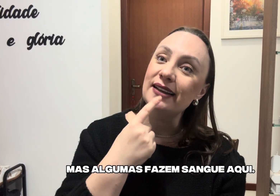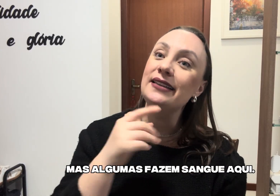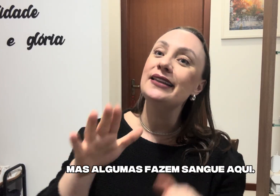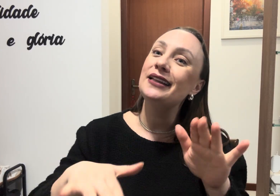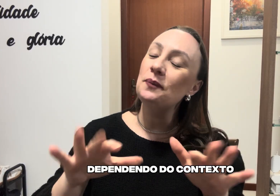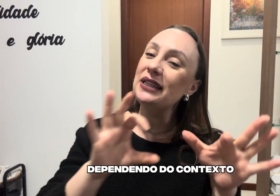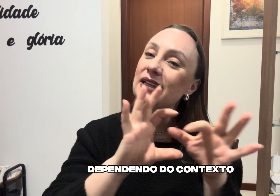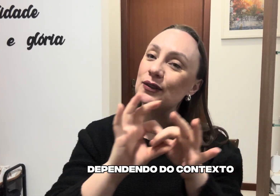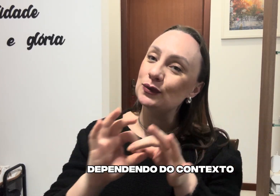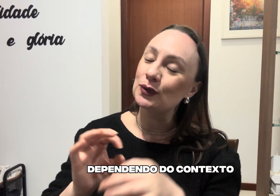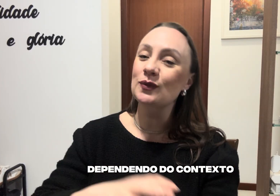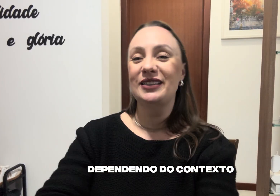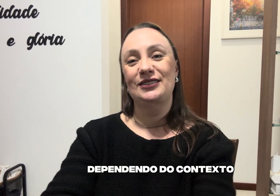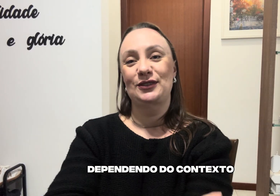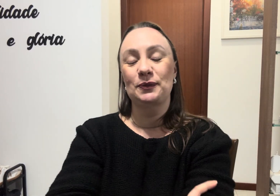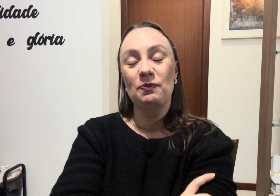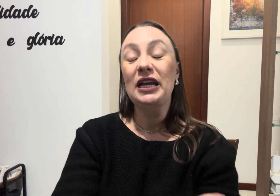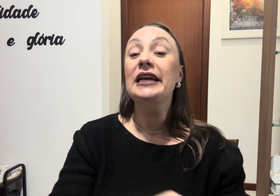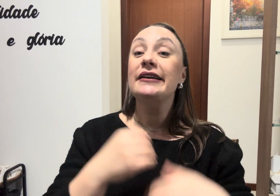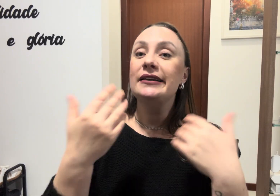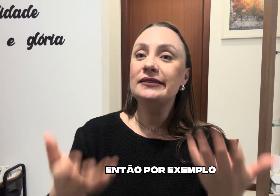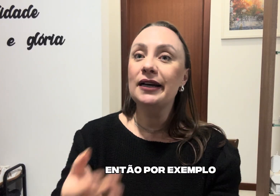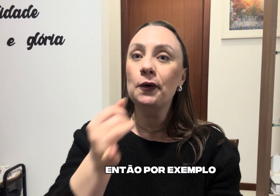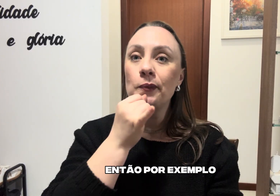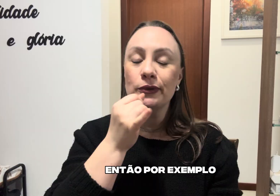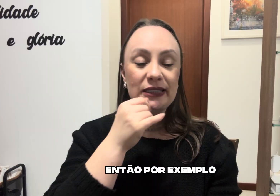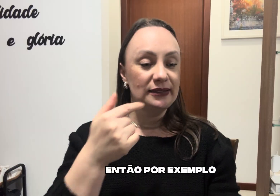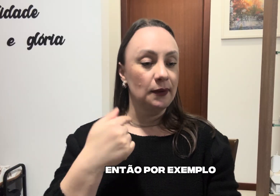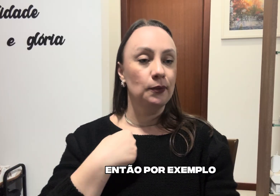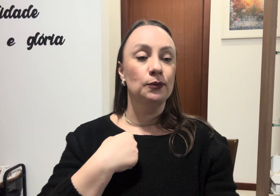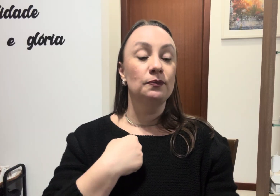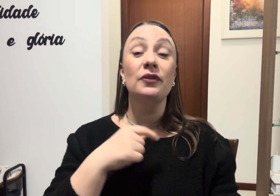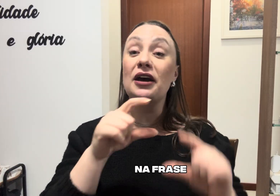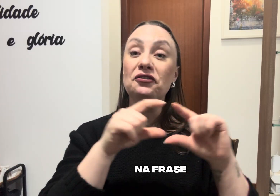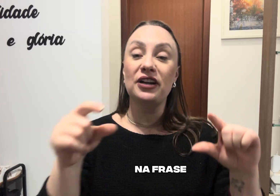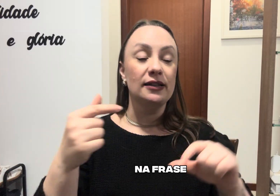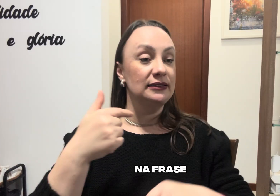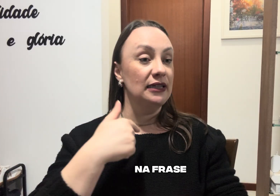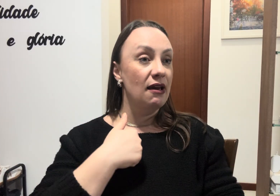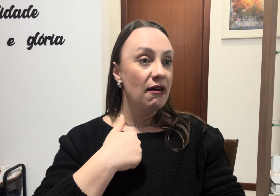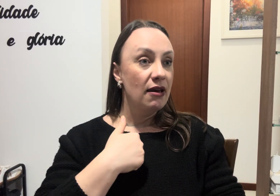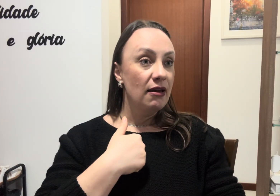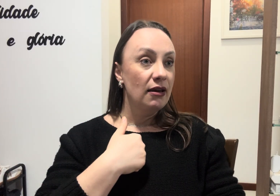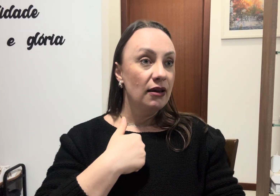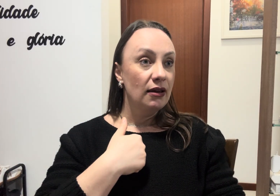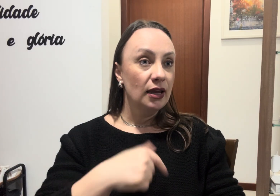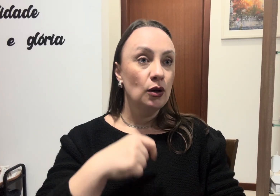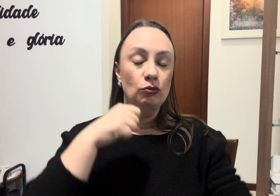aqui, dependendo do contexto. Então, por exemplo, na frase